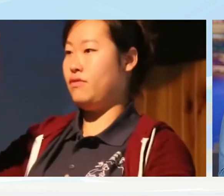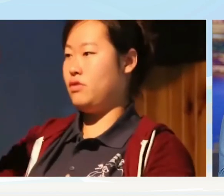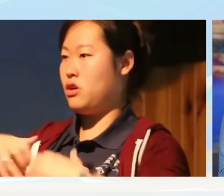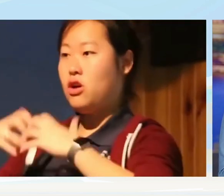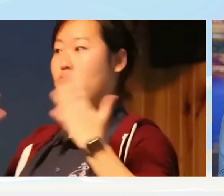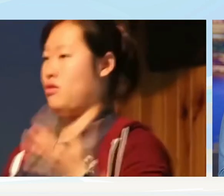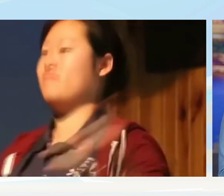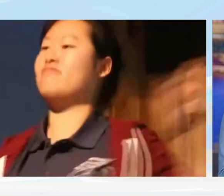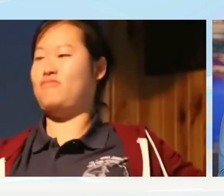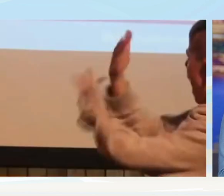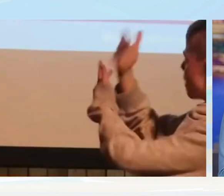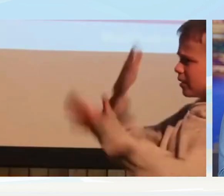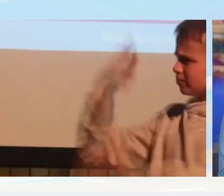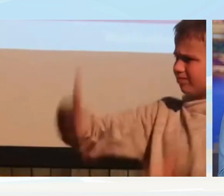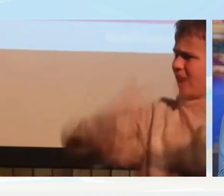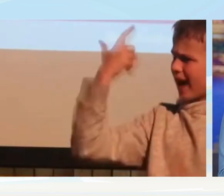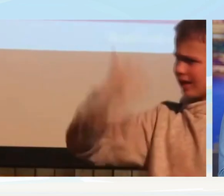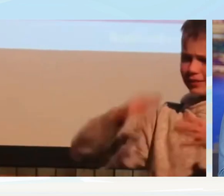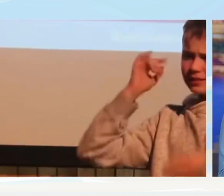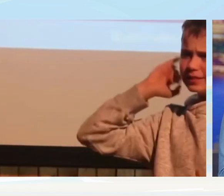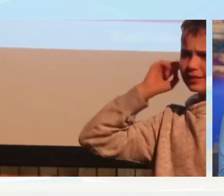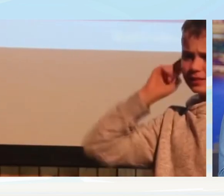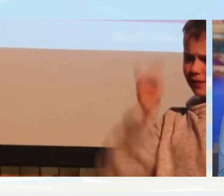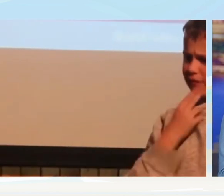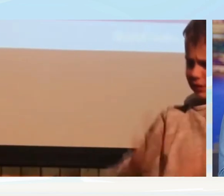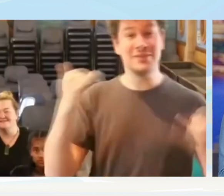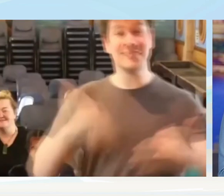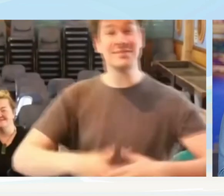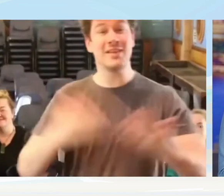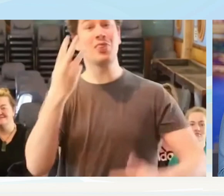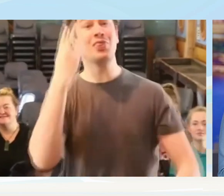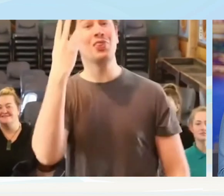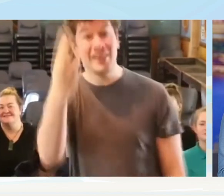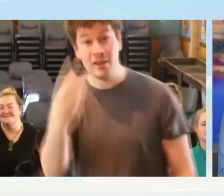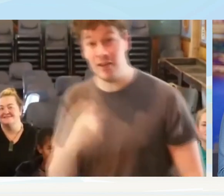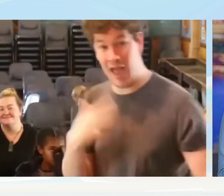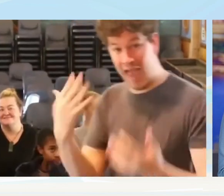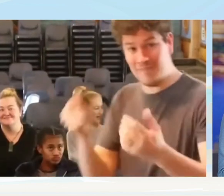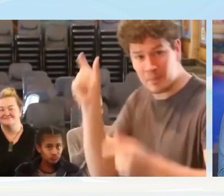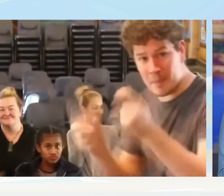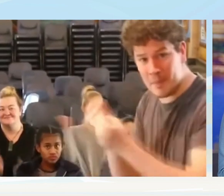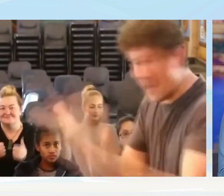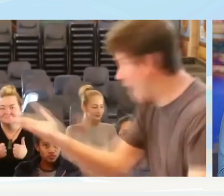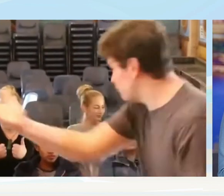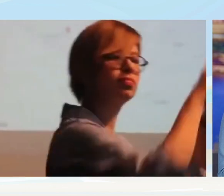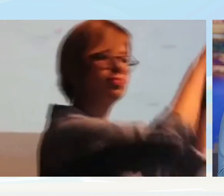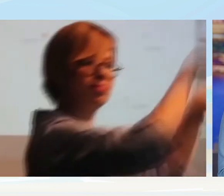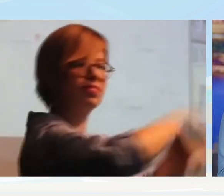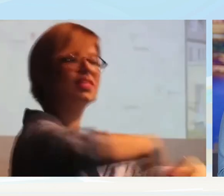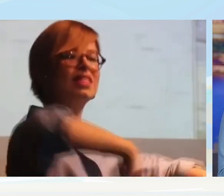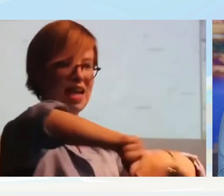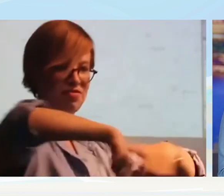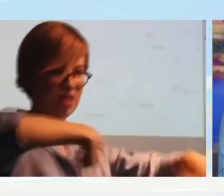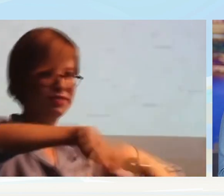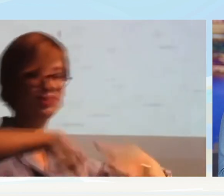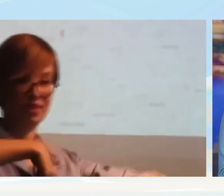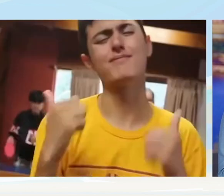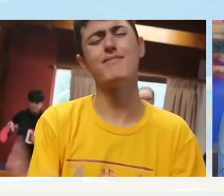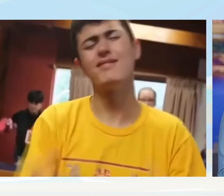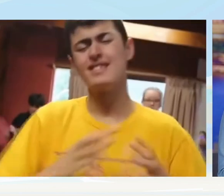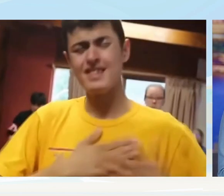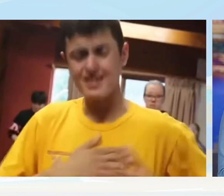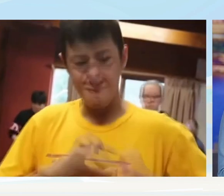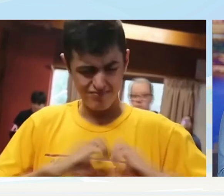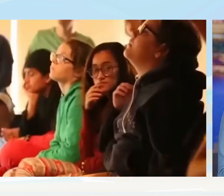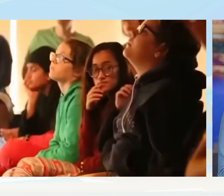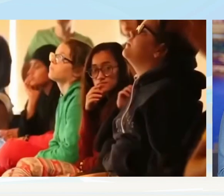والمؤرخين بيقولوا قد يكون الإنسان البدائي زمان كان بيتكلم مع أقرانه باللغة دي، وابتدت ان الثقافة دي تنتقل لينا عن طريق